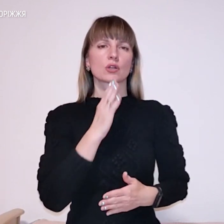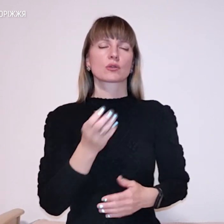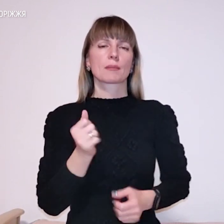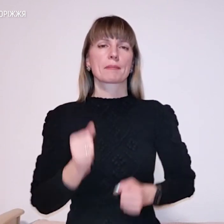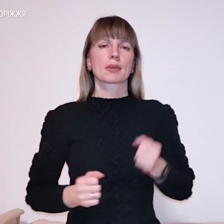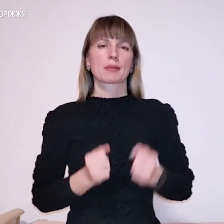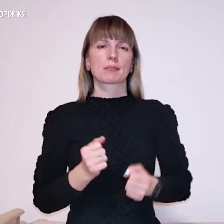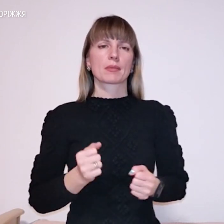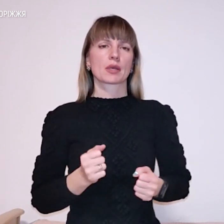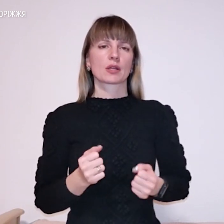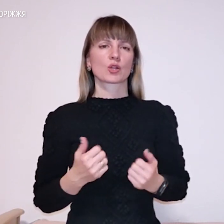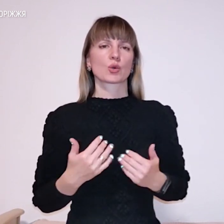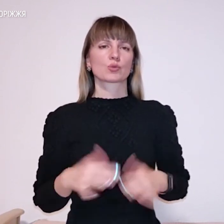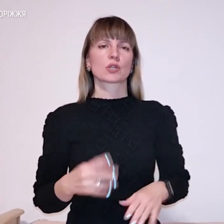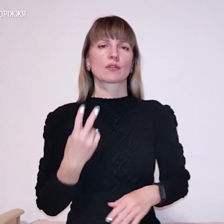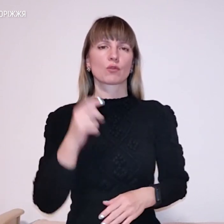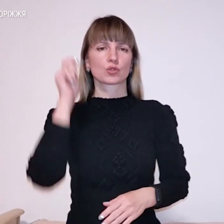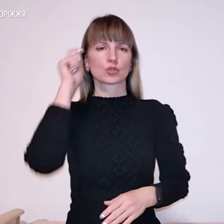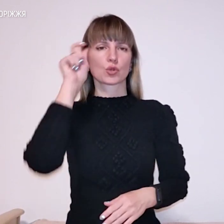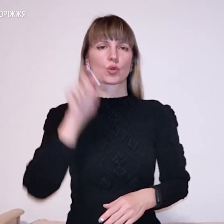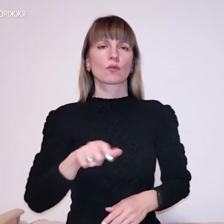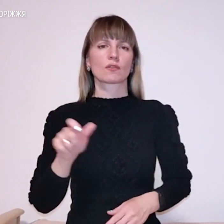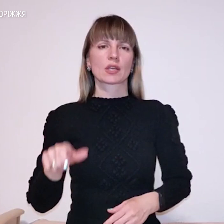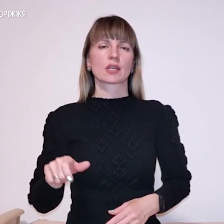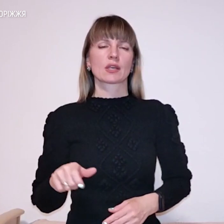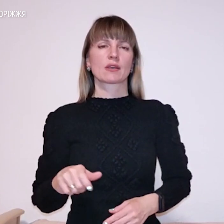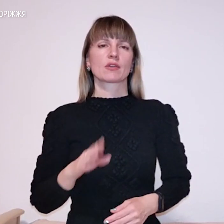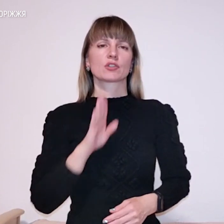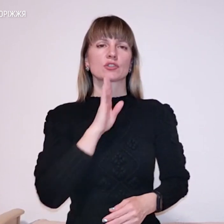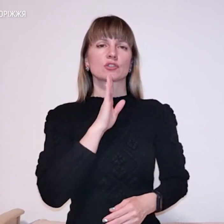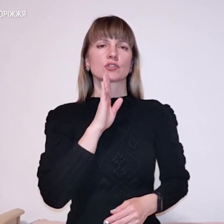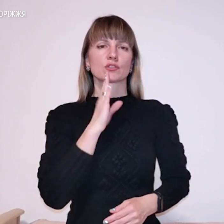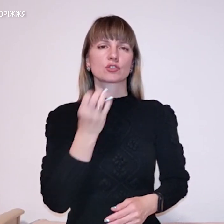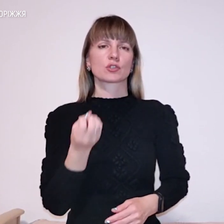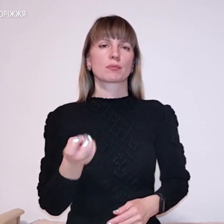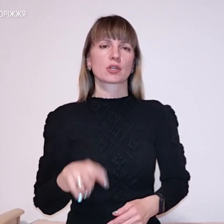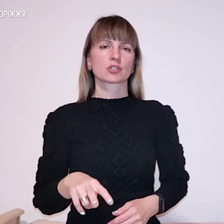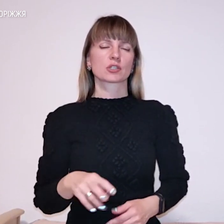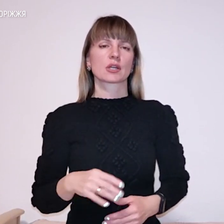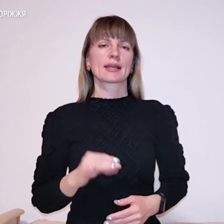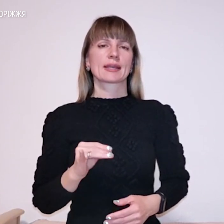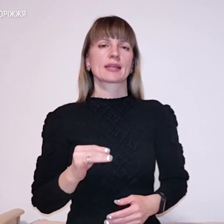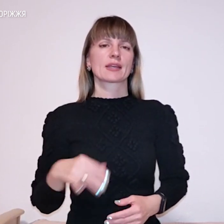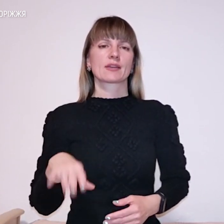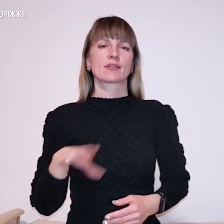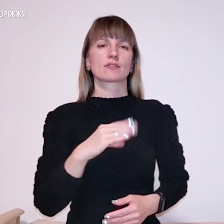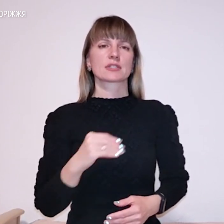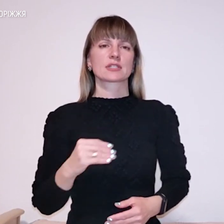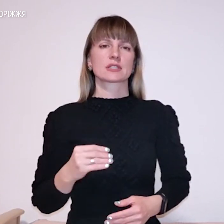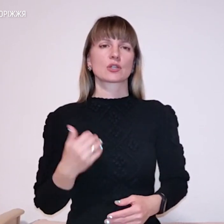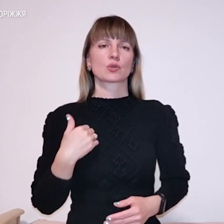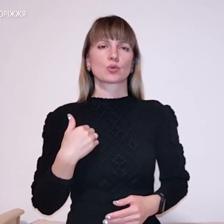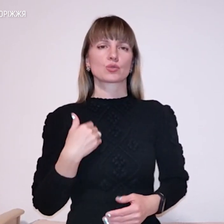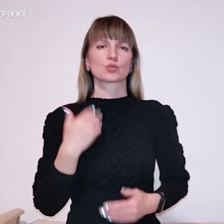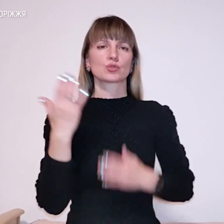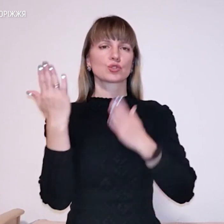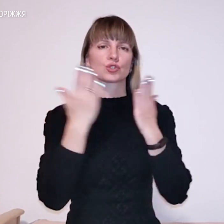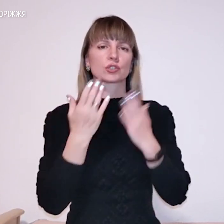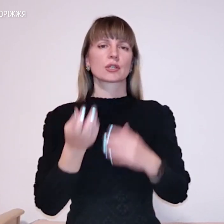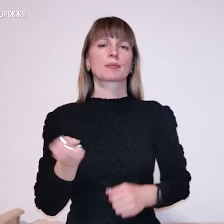вже двоє чоловіків було, жіночка ще прийшла. Ну і всі хочуть читати. Прийшли,